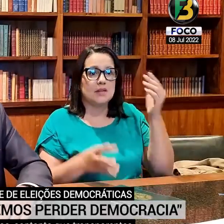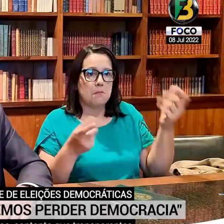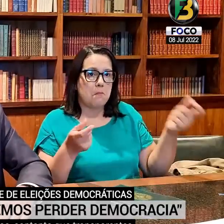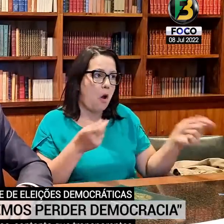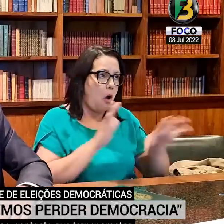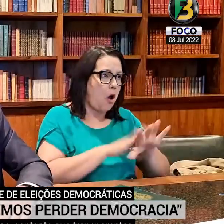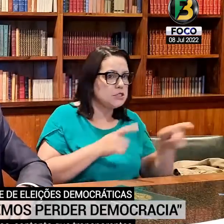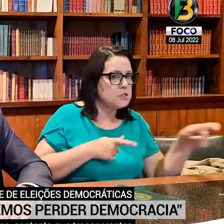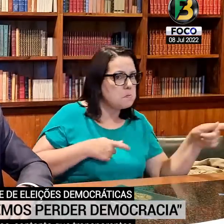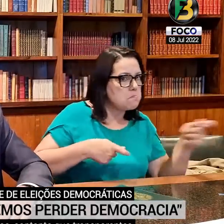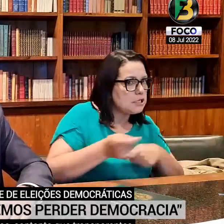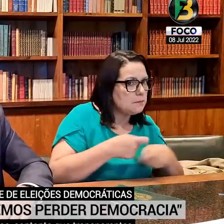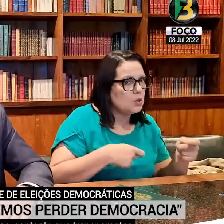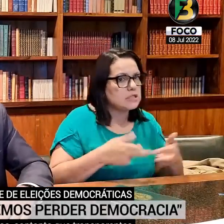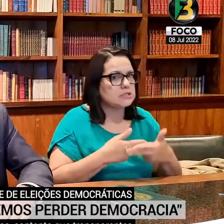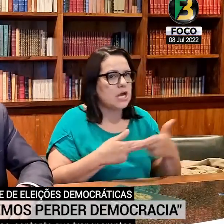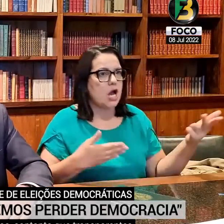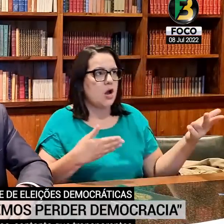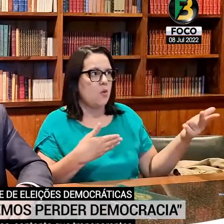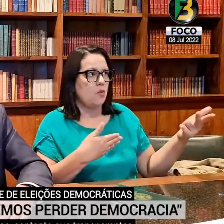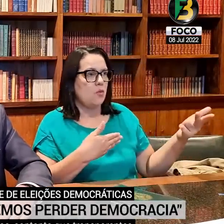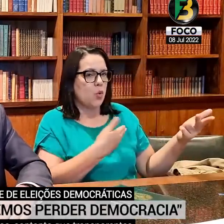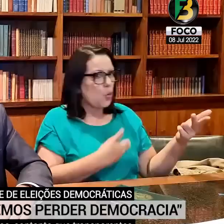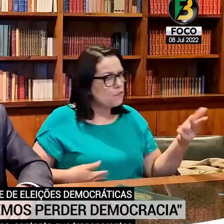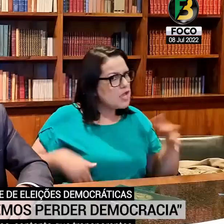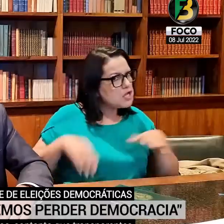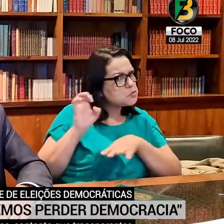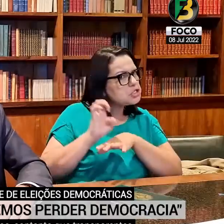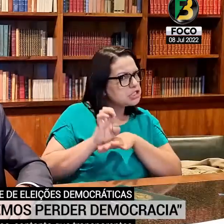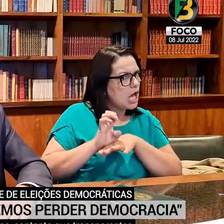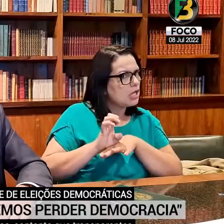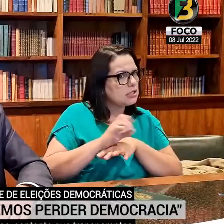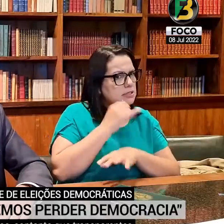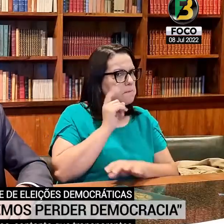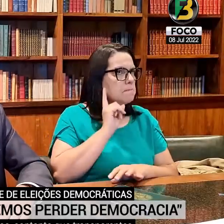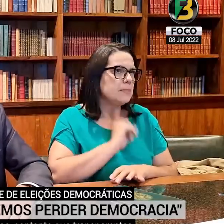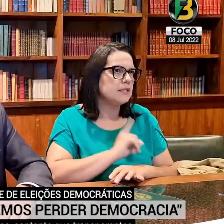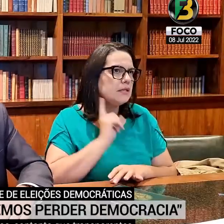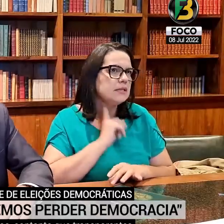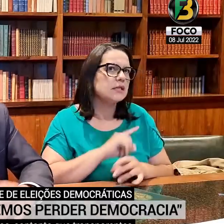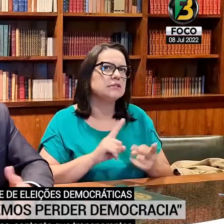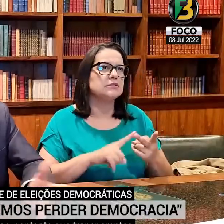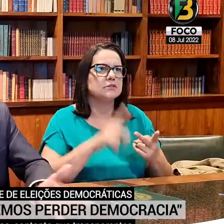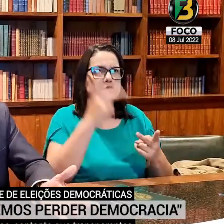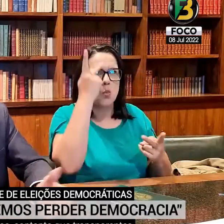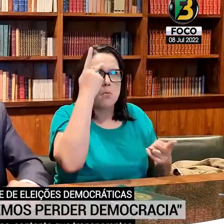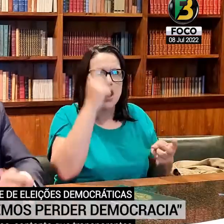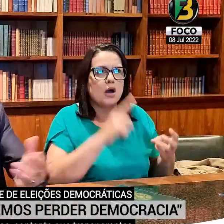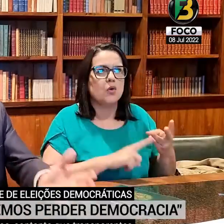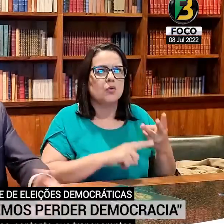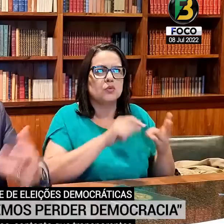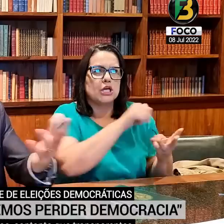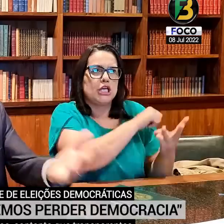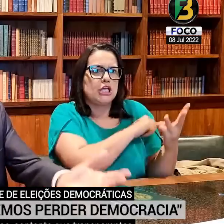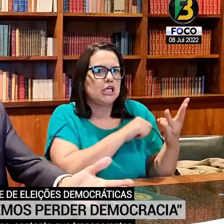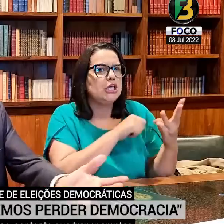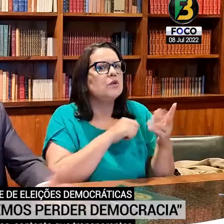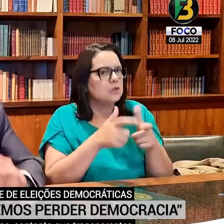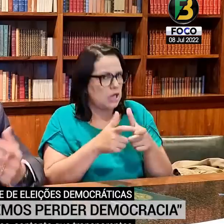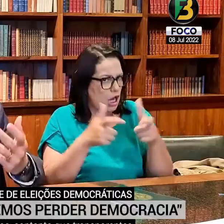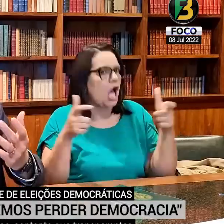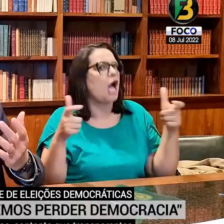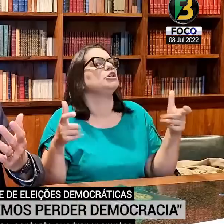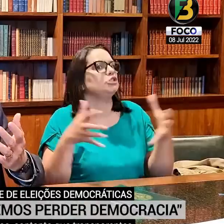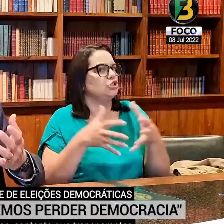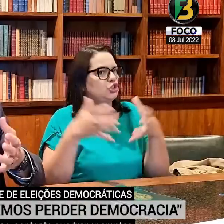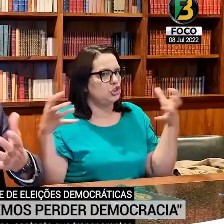manipulações para candidato ao Governo do Estado por exemplo Minas São Paulo e Rio Estado com todo